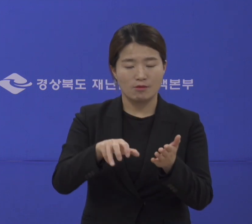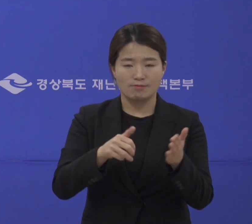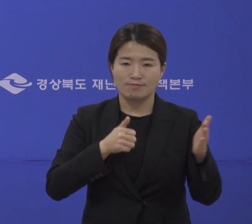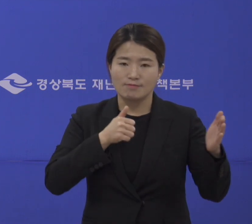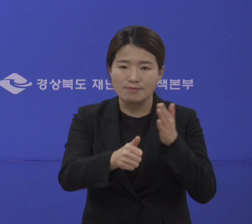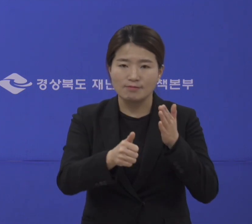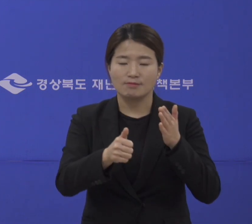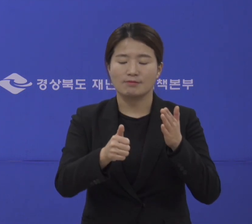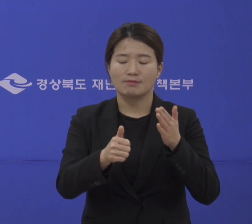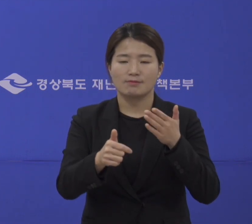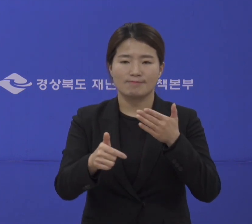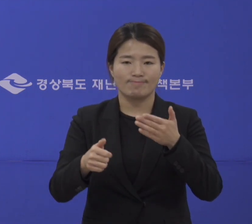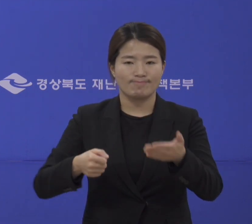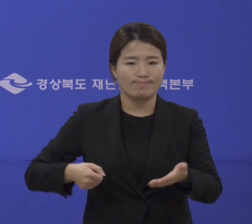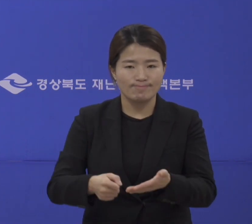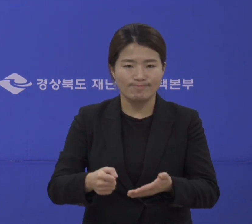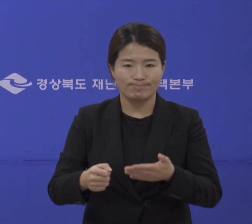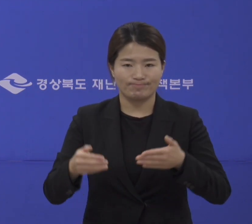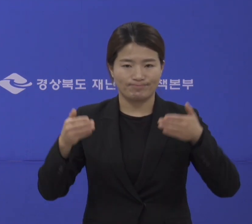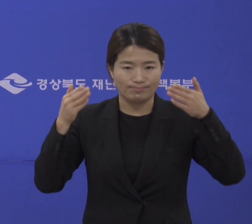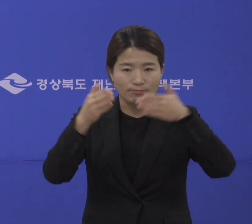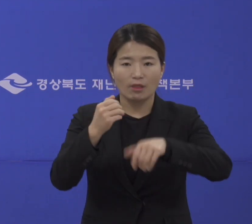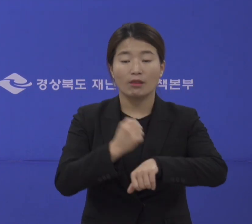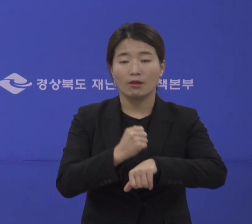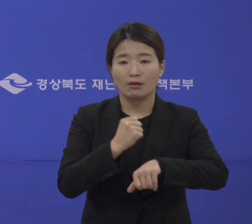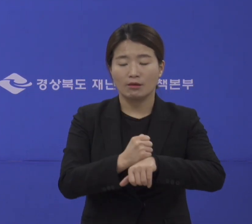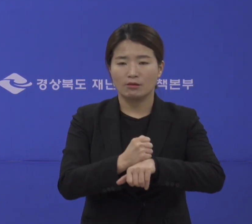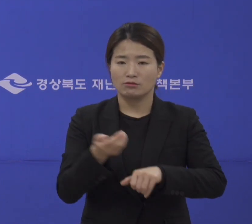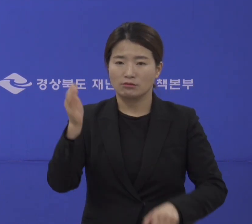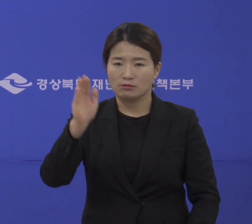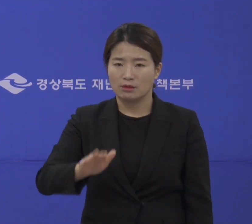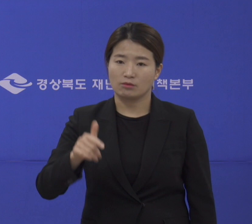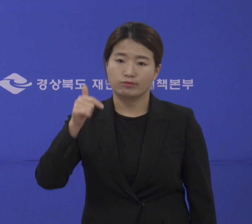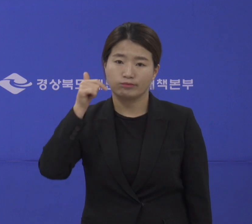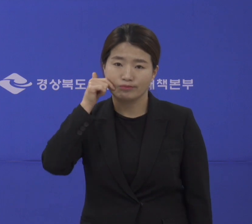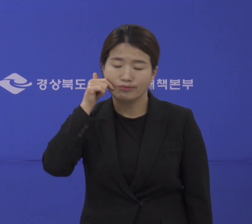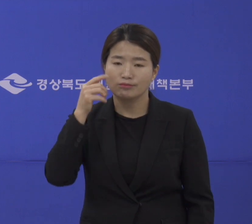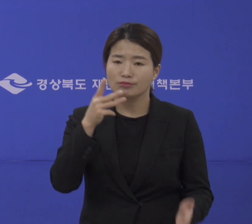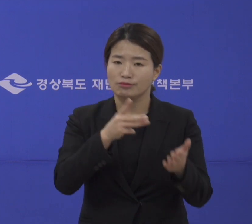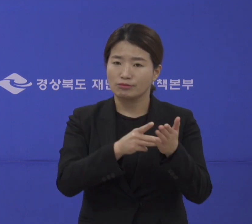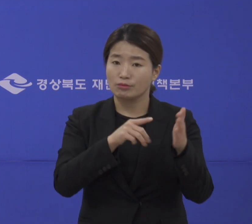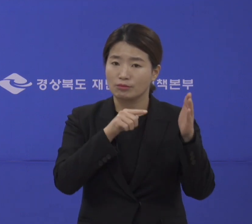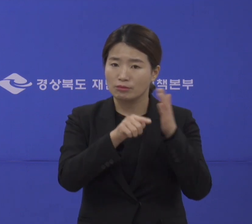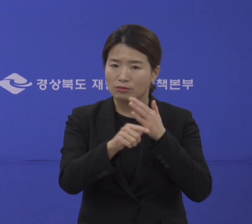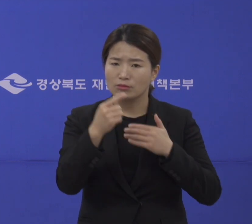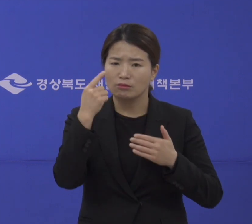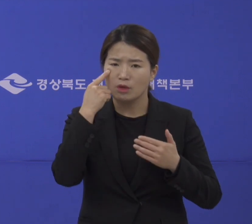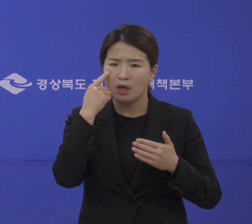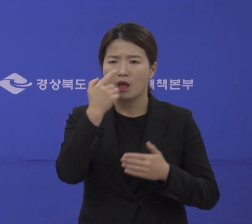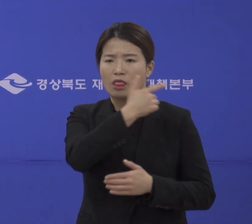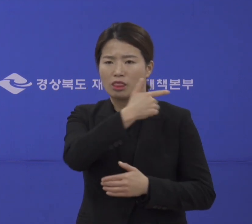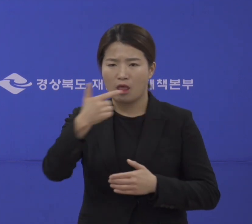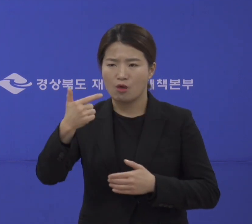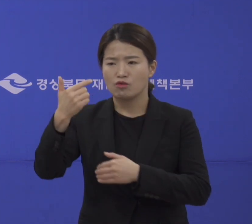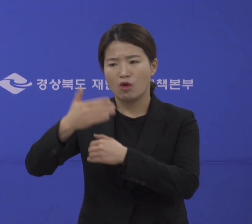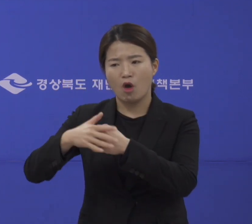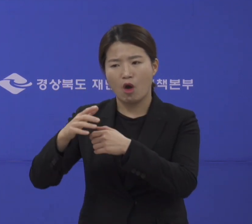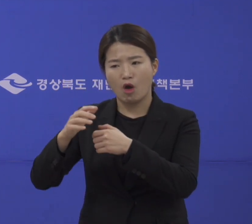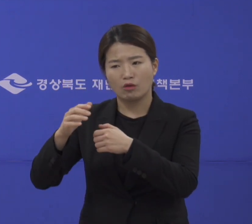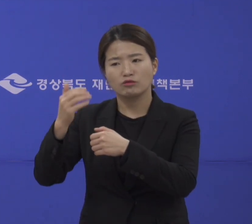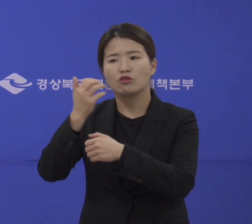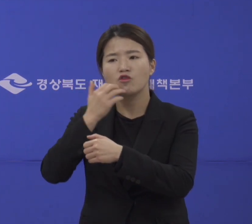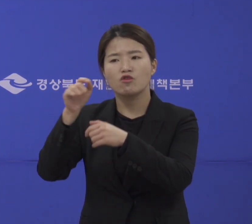하겠습니다. 그런데 우리 콜센터가 조사해봐도 대구나 서울처럼 그런 광범위한 콜센터는 우리